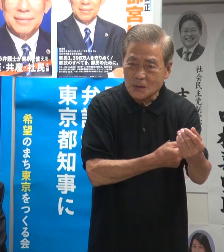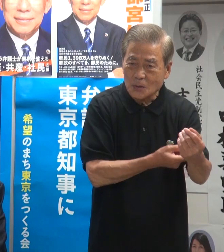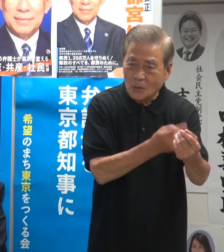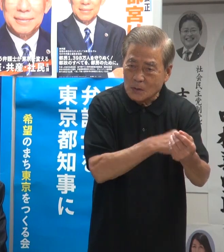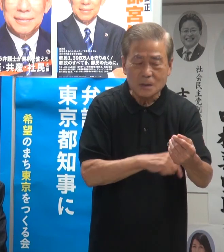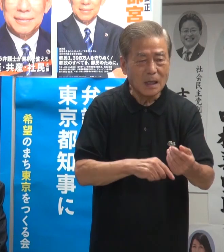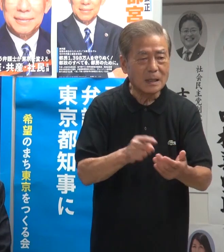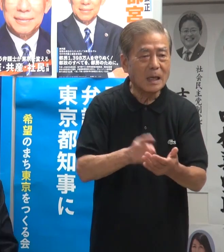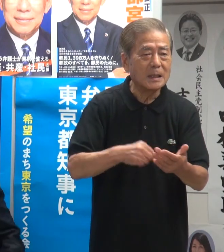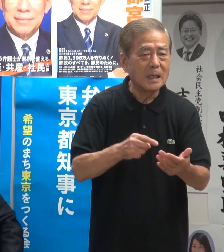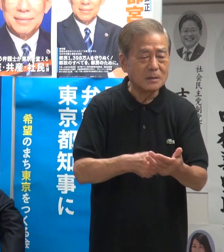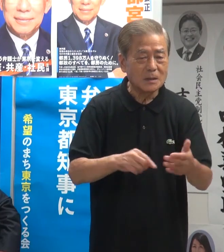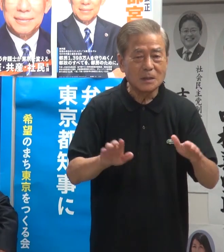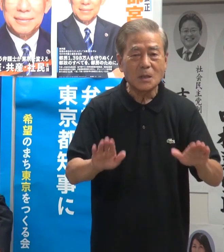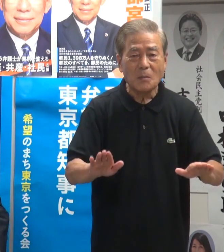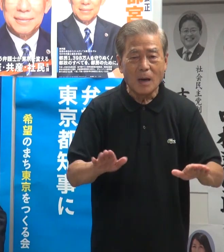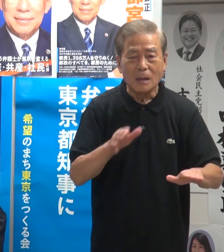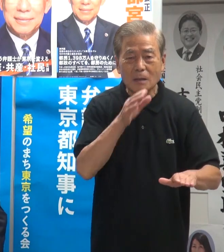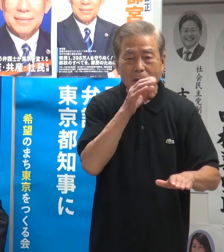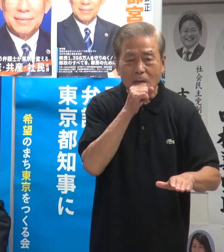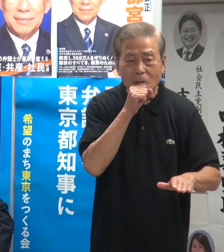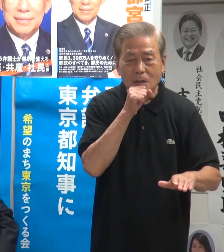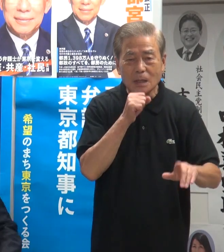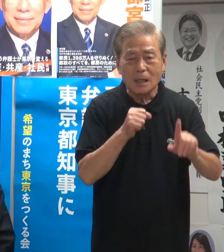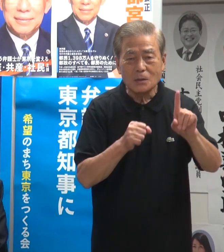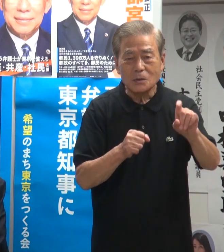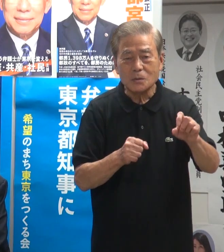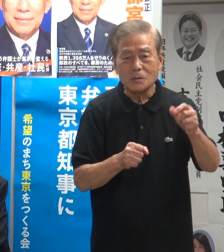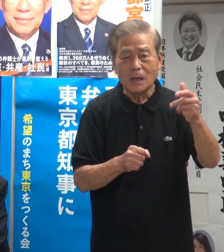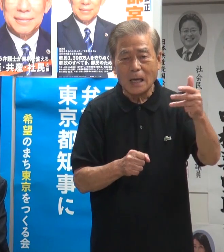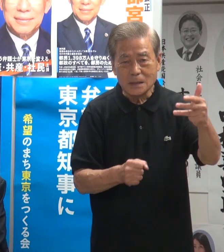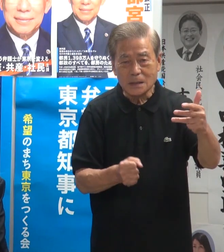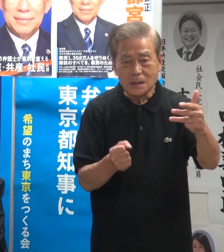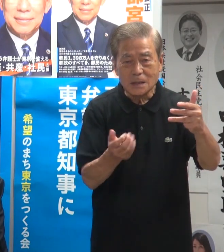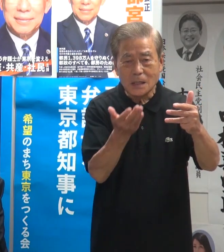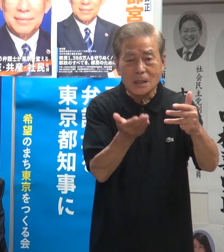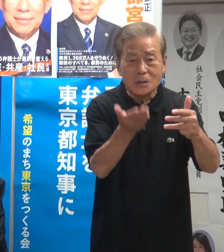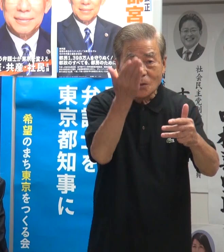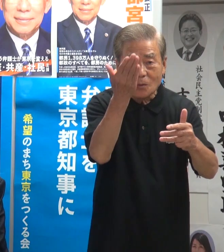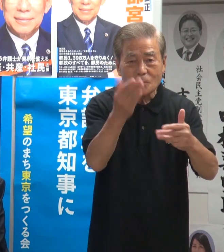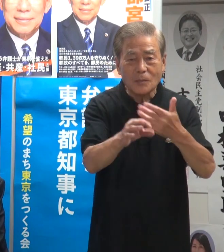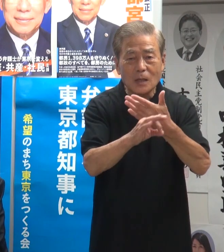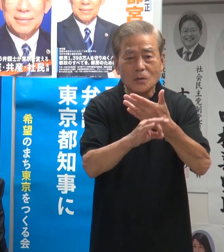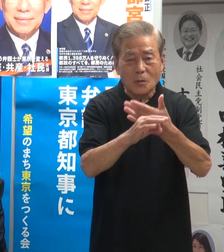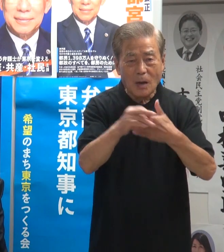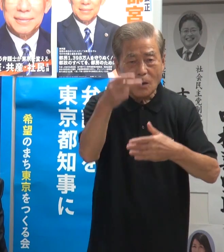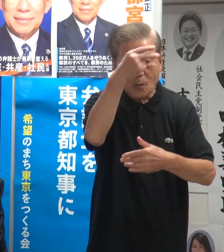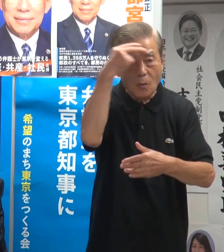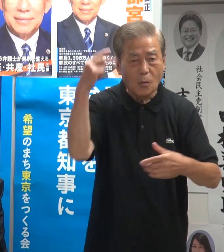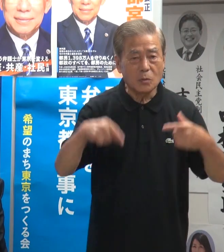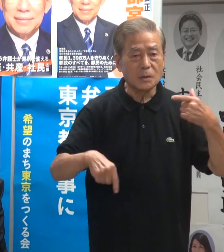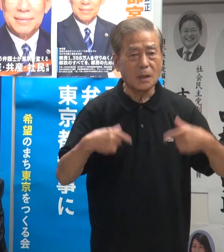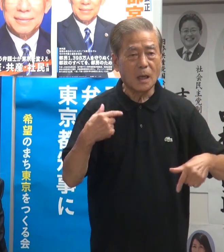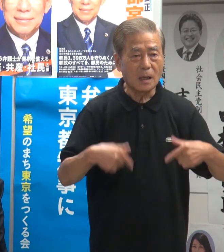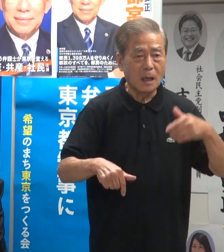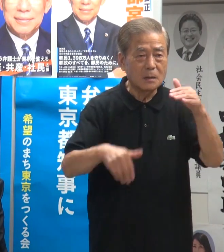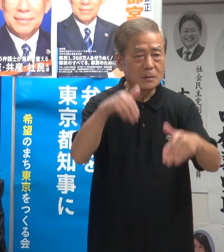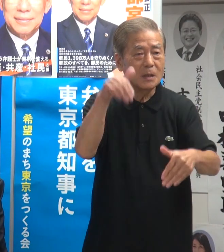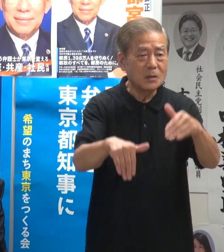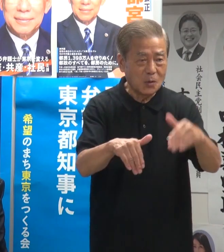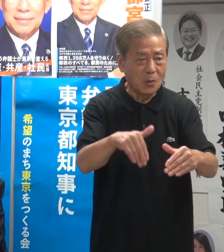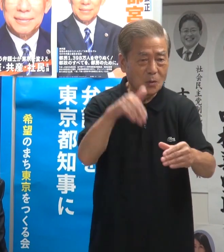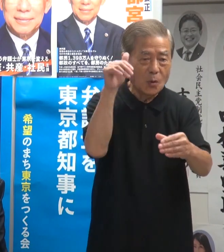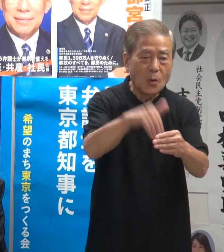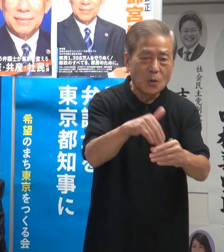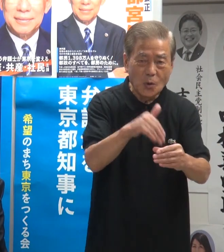18歳選挙権というのはもう選挙権を持つ国民高校生は主人公ですからね、主権を行使を